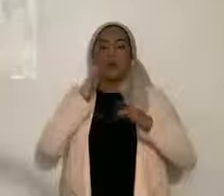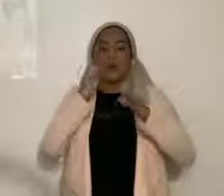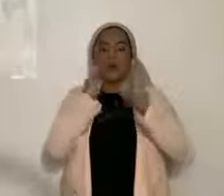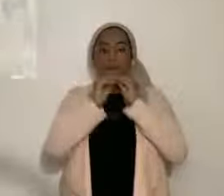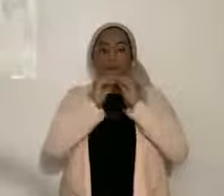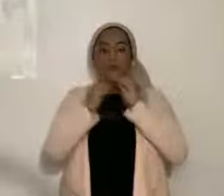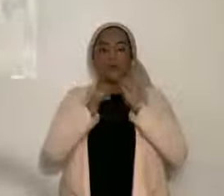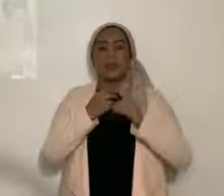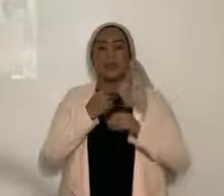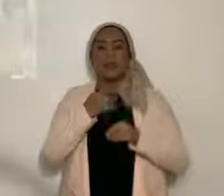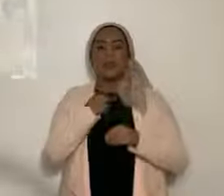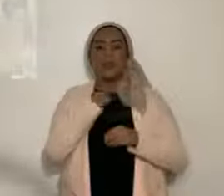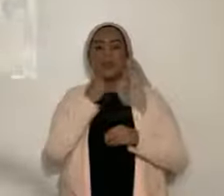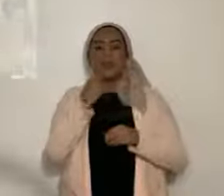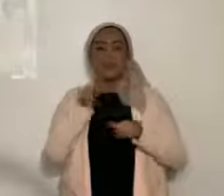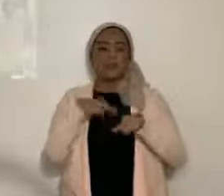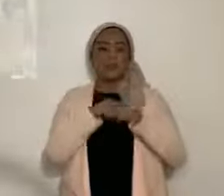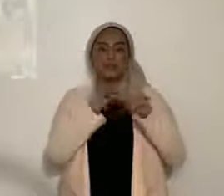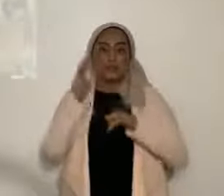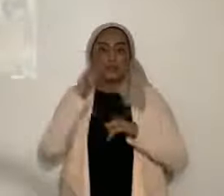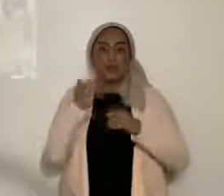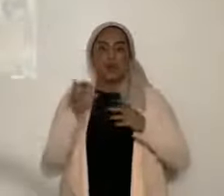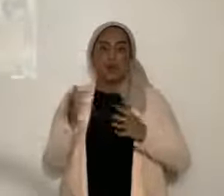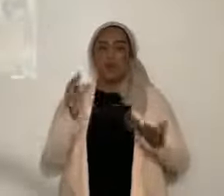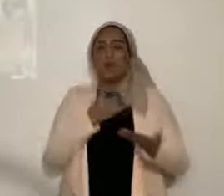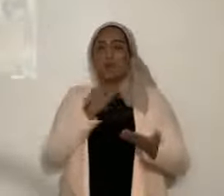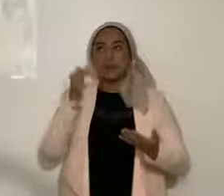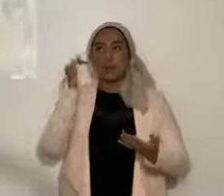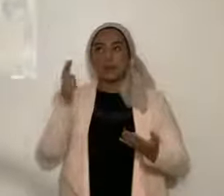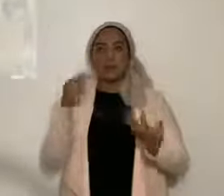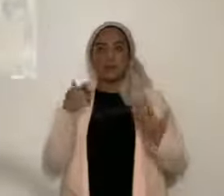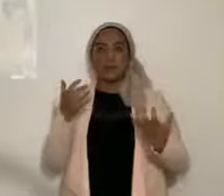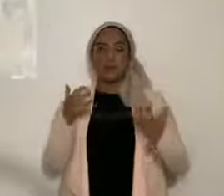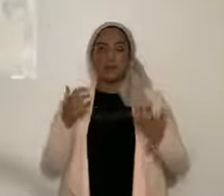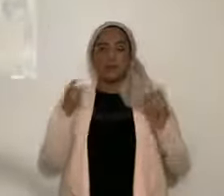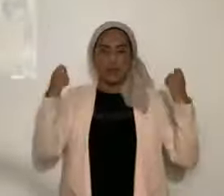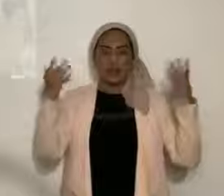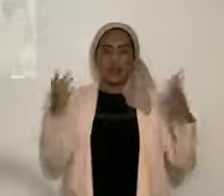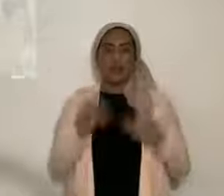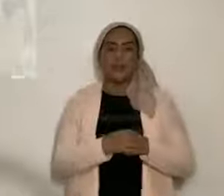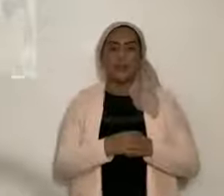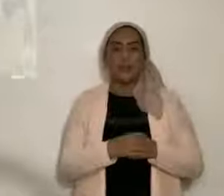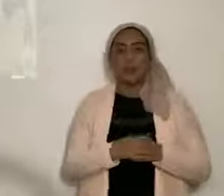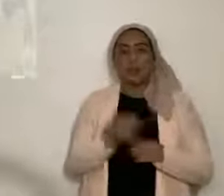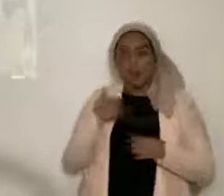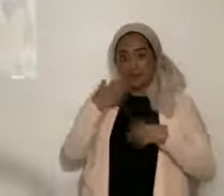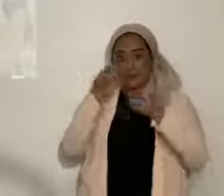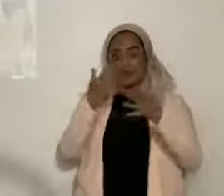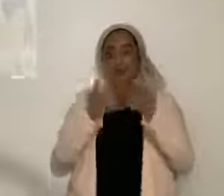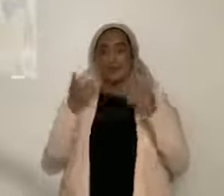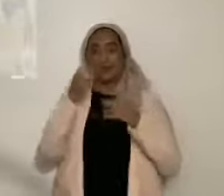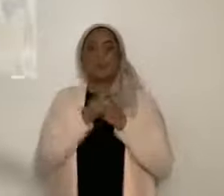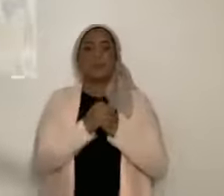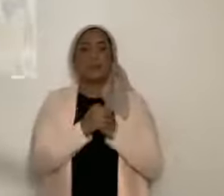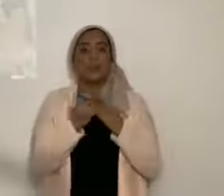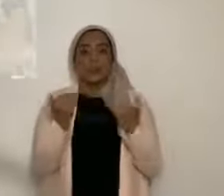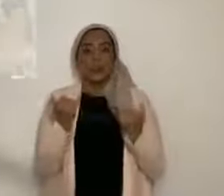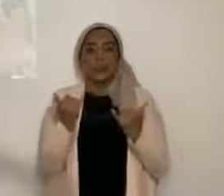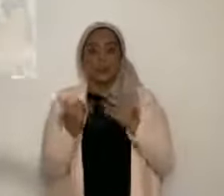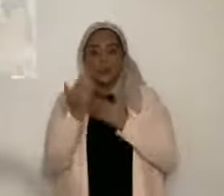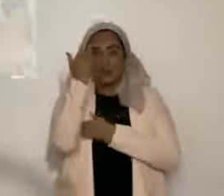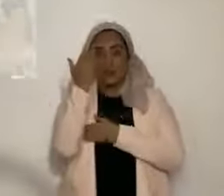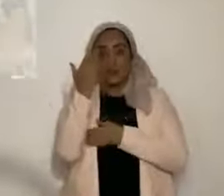Eterno me vuelve a la voz normal. Yo quiero cantarle ya al Eterno. Aleluya. ¿Saben qué? Les platico algo. Esta